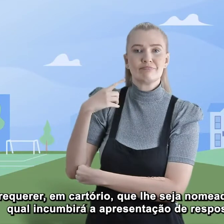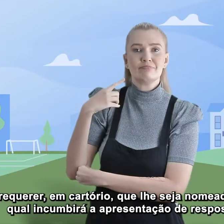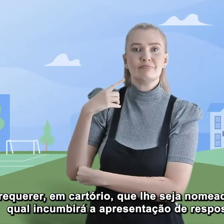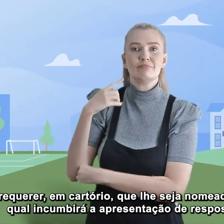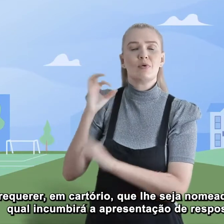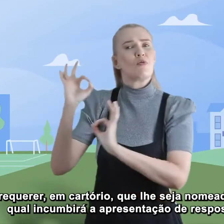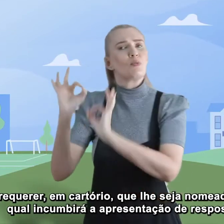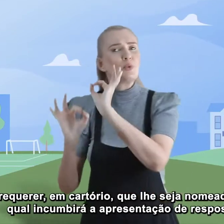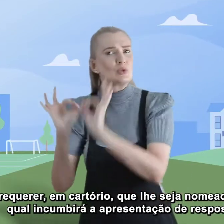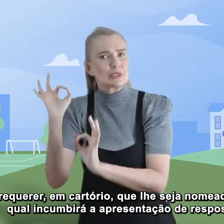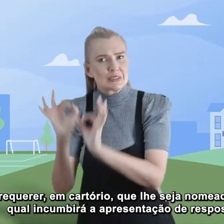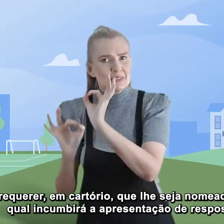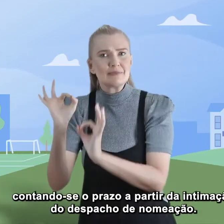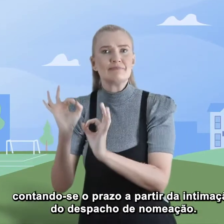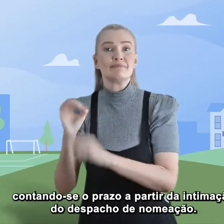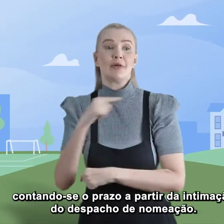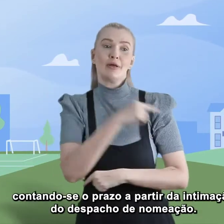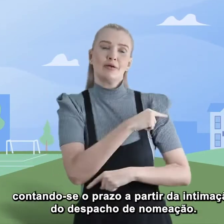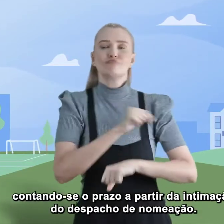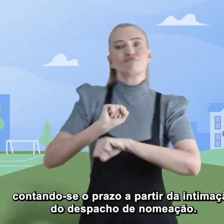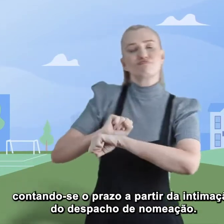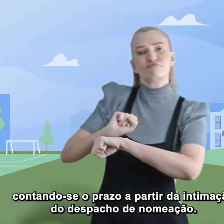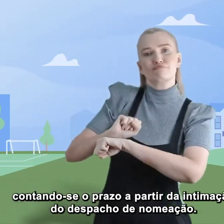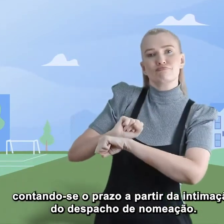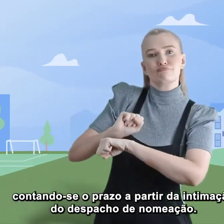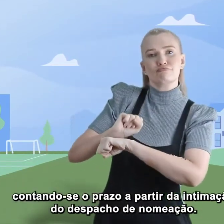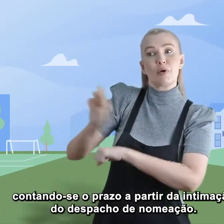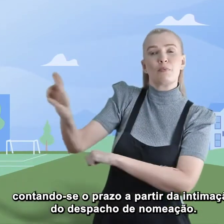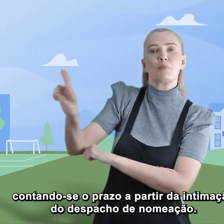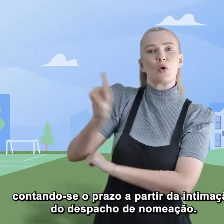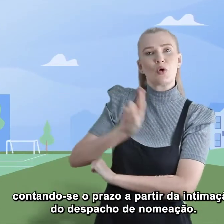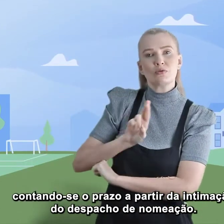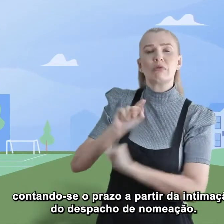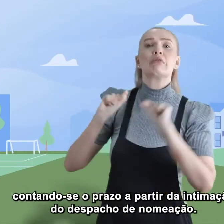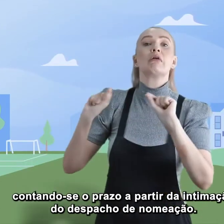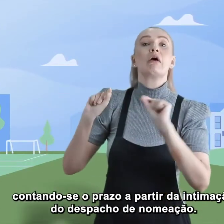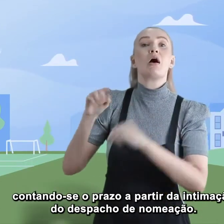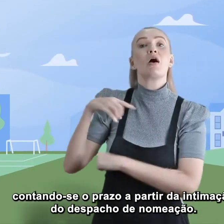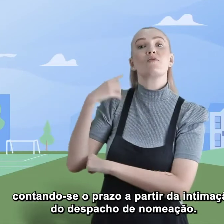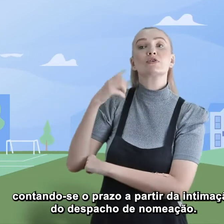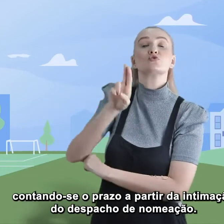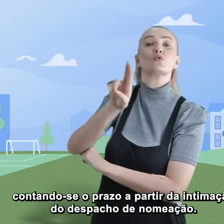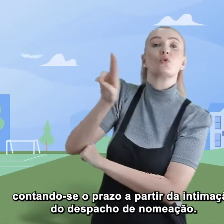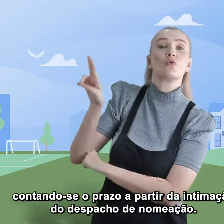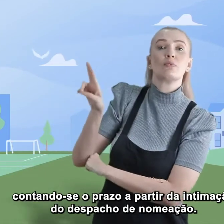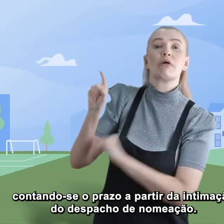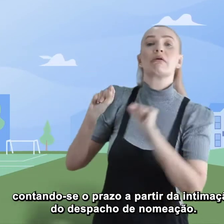de resposta, contando-se o prazo a partir da intimação do despacho de nomeação.